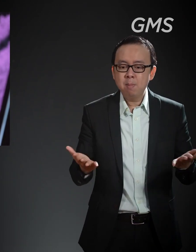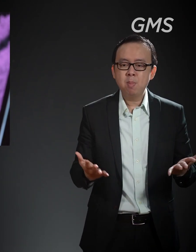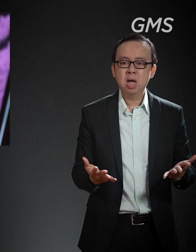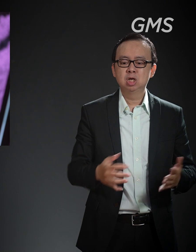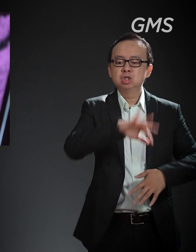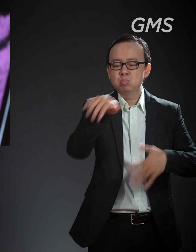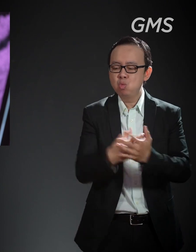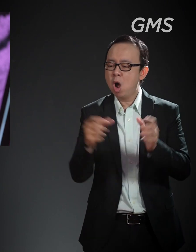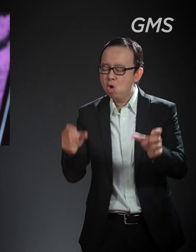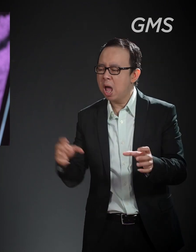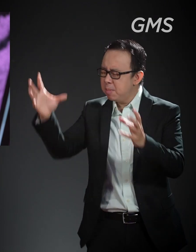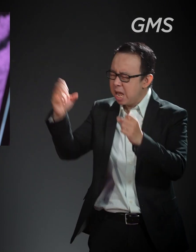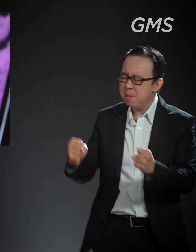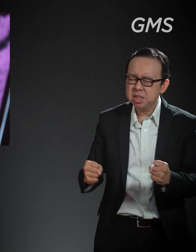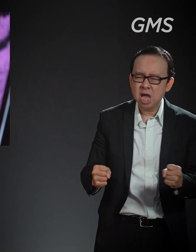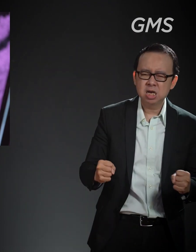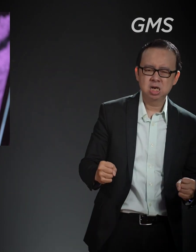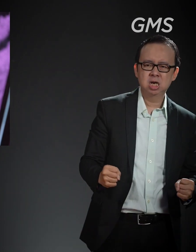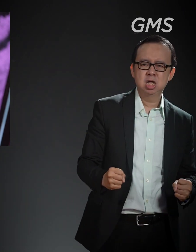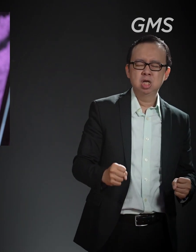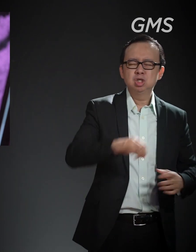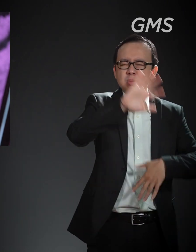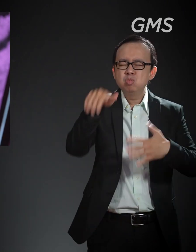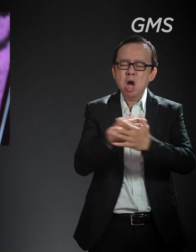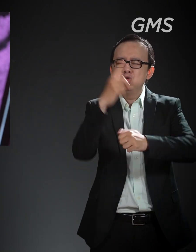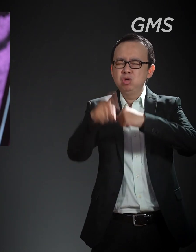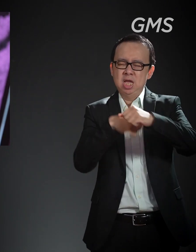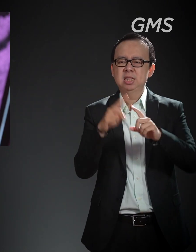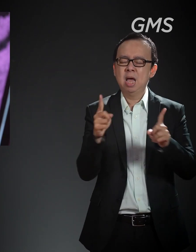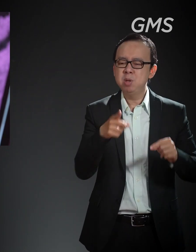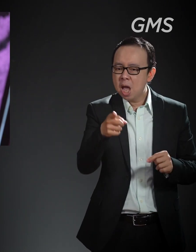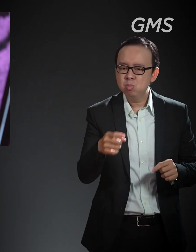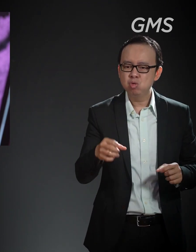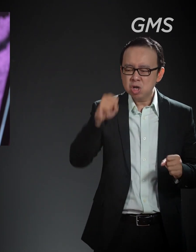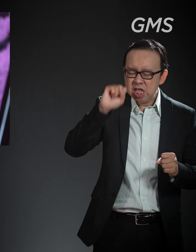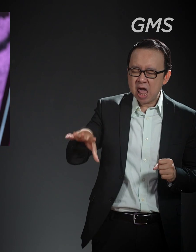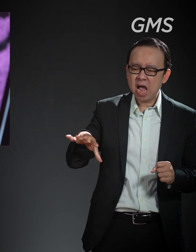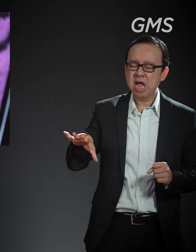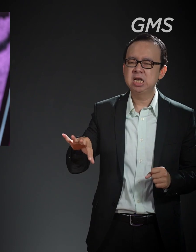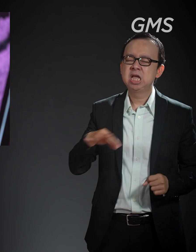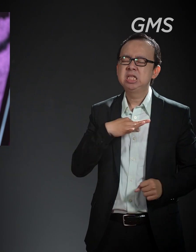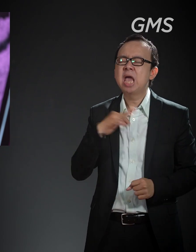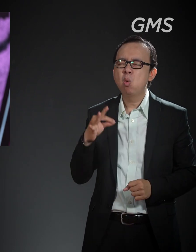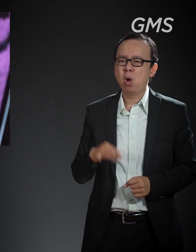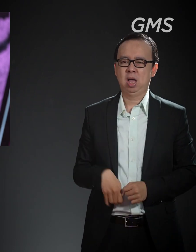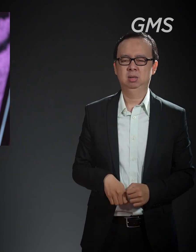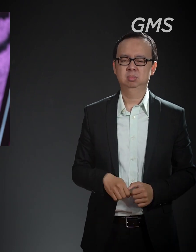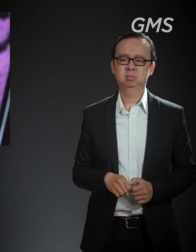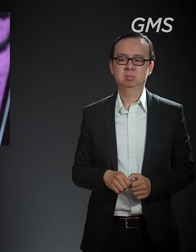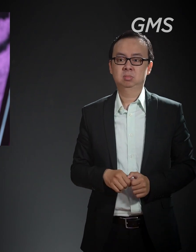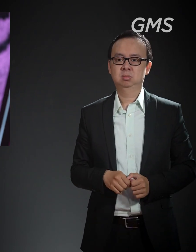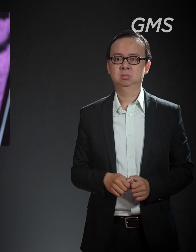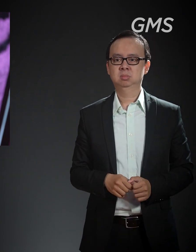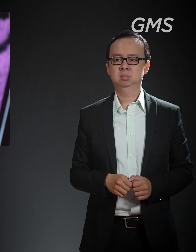nyawanya? Bersyukurlah pada Tuhan. At least paling tidak, Anda punya keselamatan yang tidak akan pernah meninggalkanmu seumur